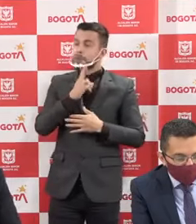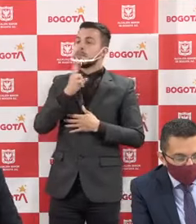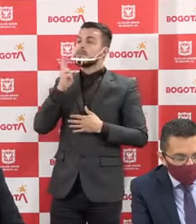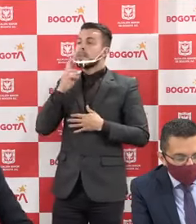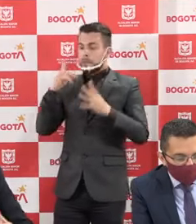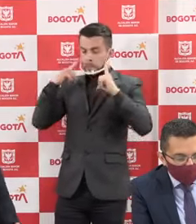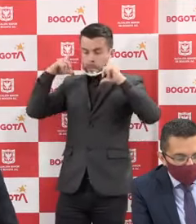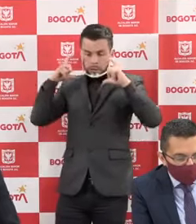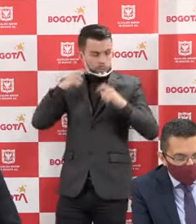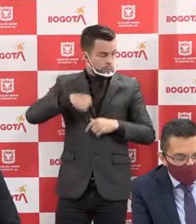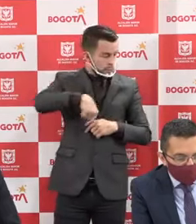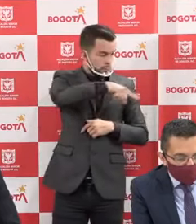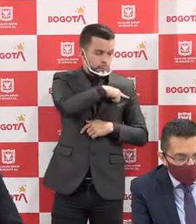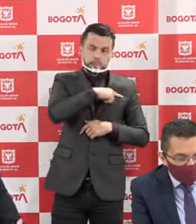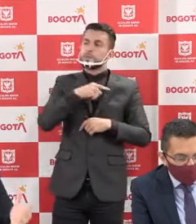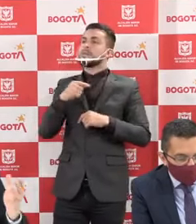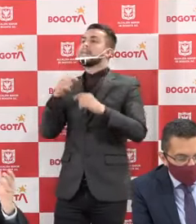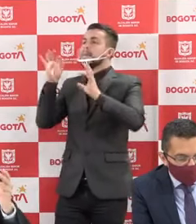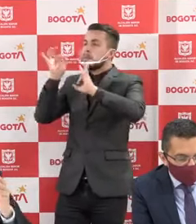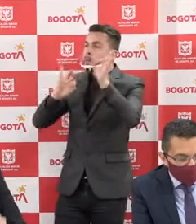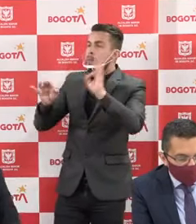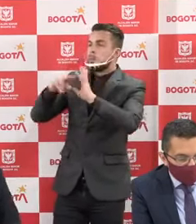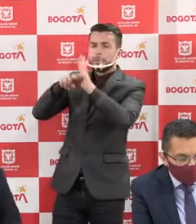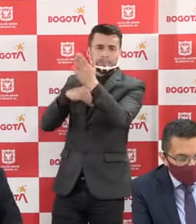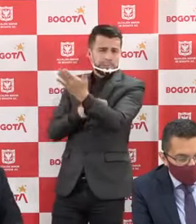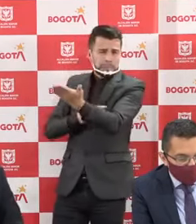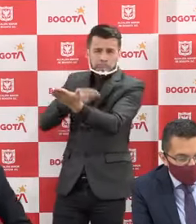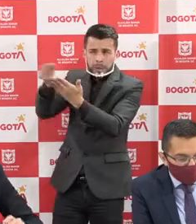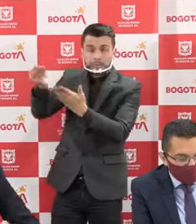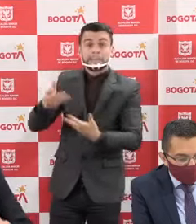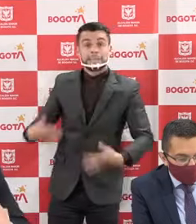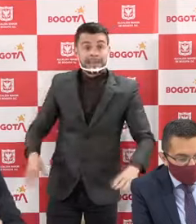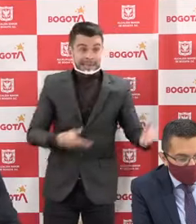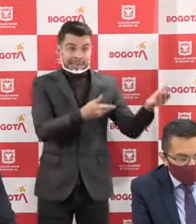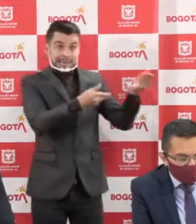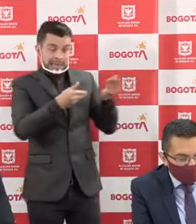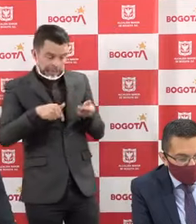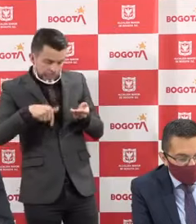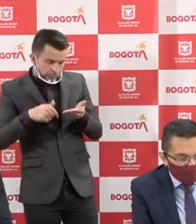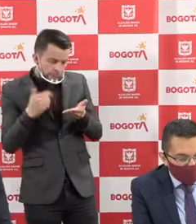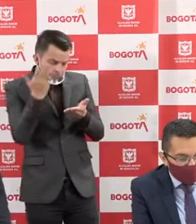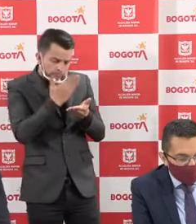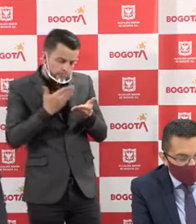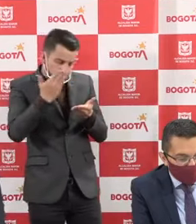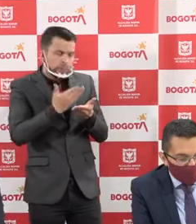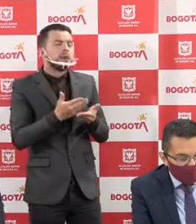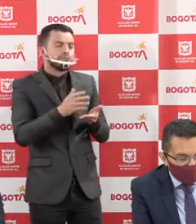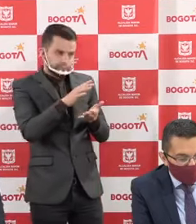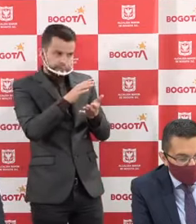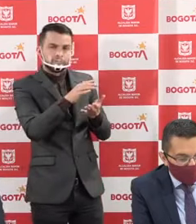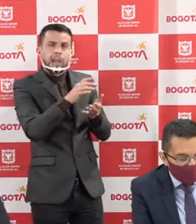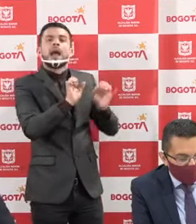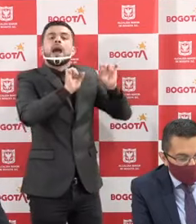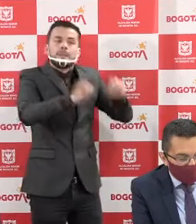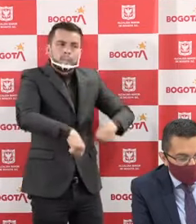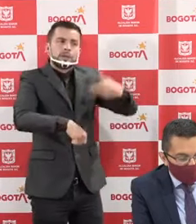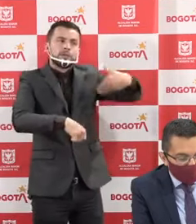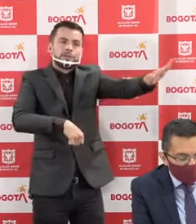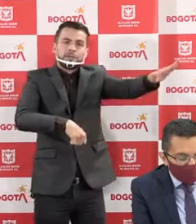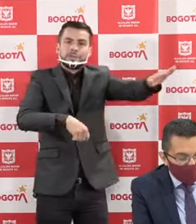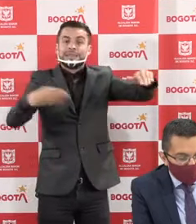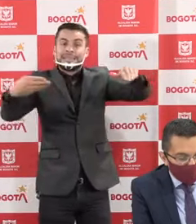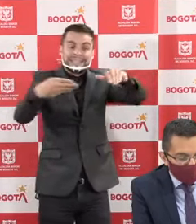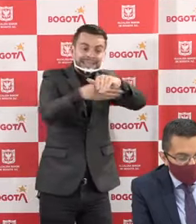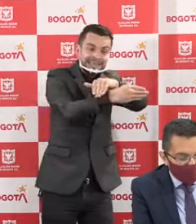como debe funcionar una vez verificados los protocolos recibirán un correo electrónico y podrán empezar a atender público presencialmente a esto se